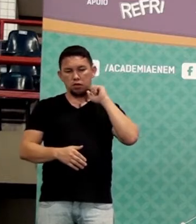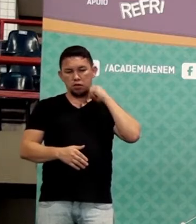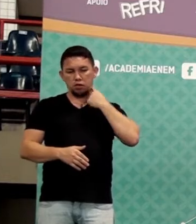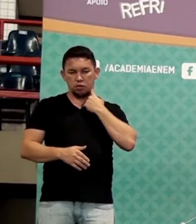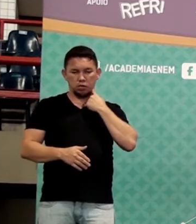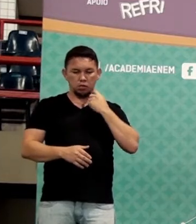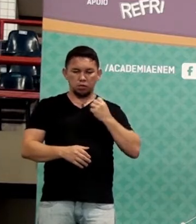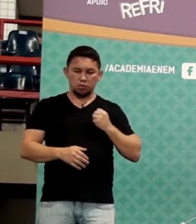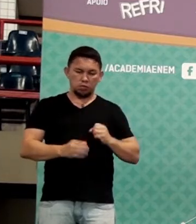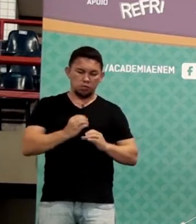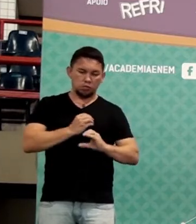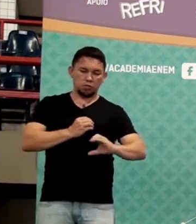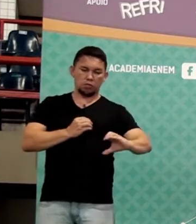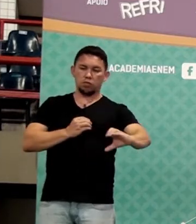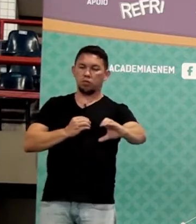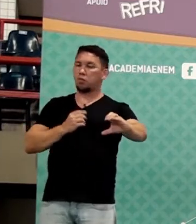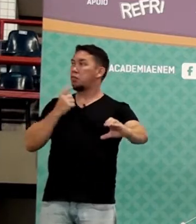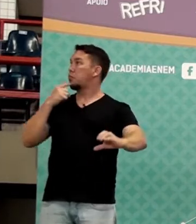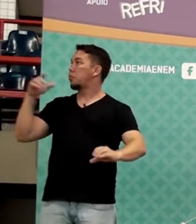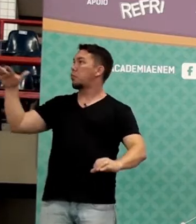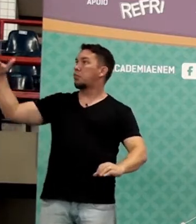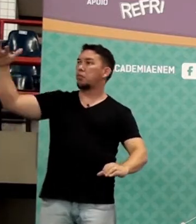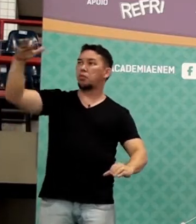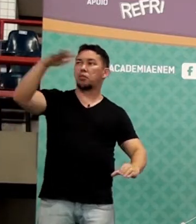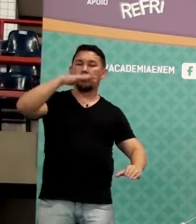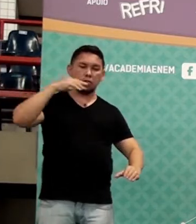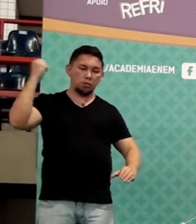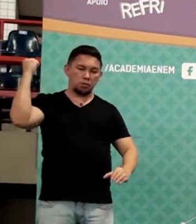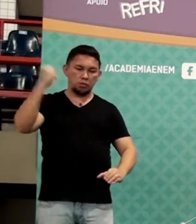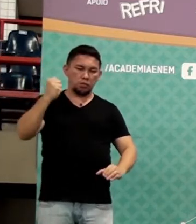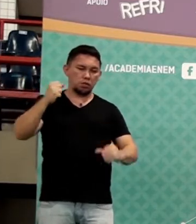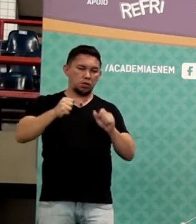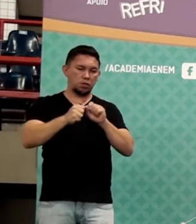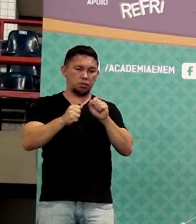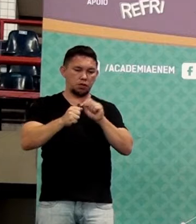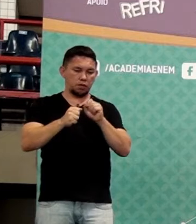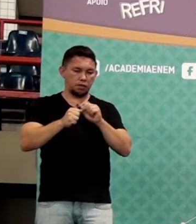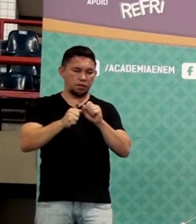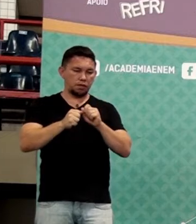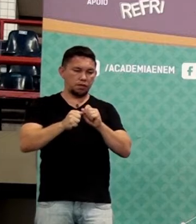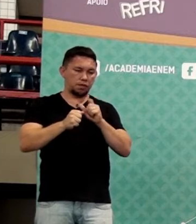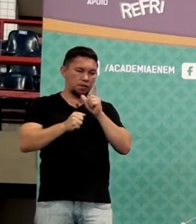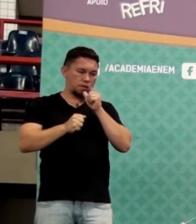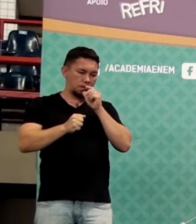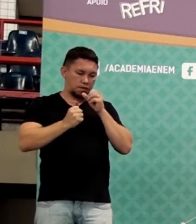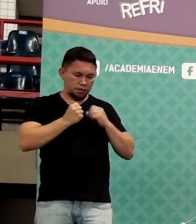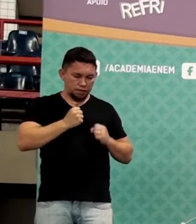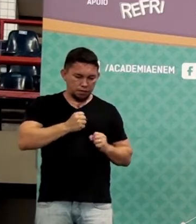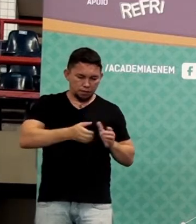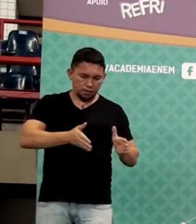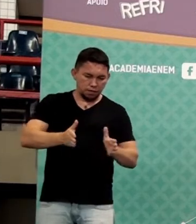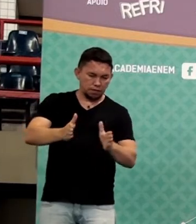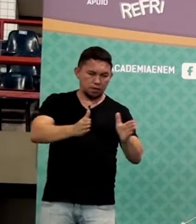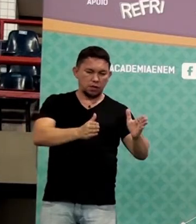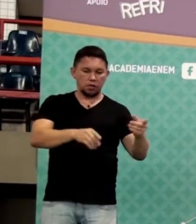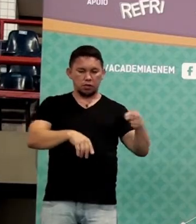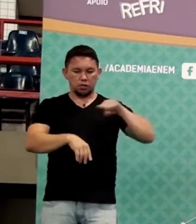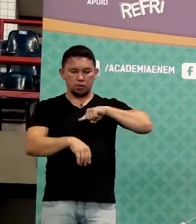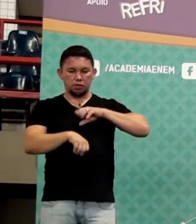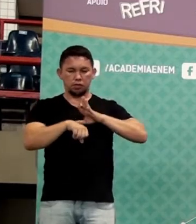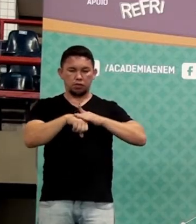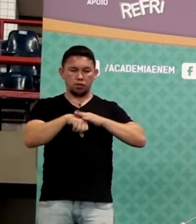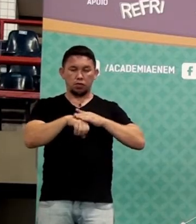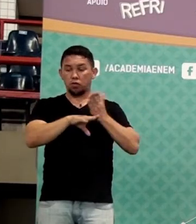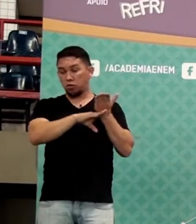casa das pessoas que moram aqui perto. Mataram um rio para fazer um esgoto que só traz doença. Quer dizer, o